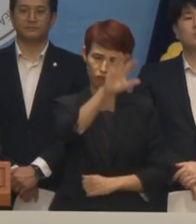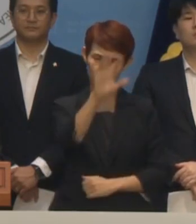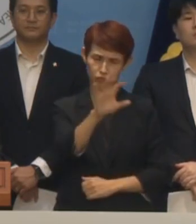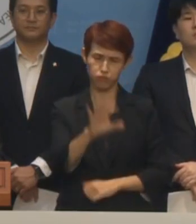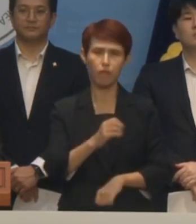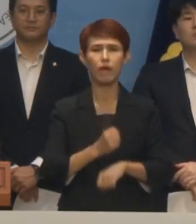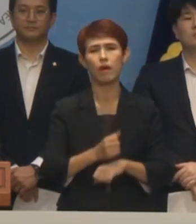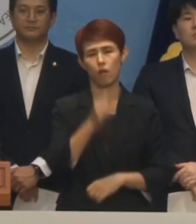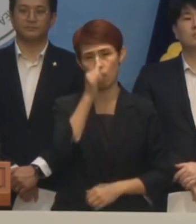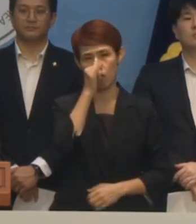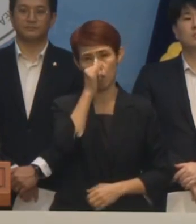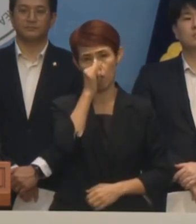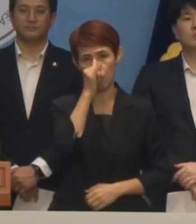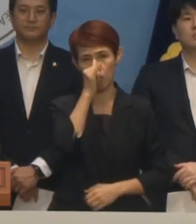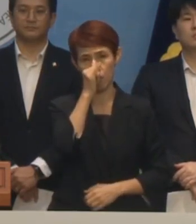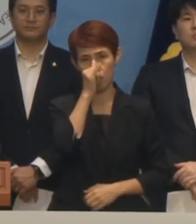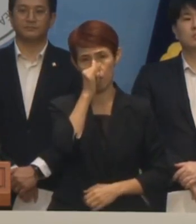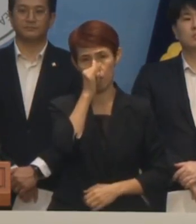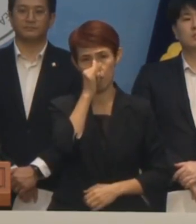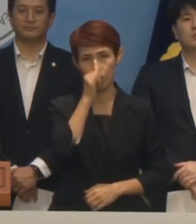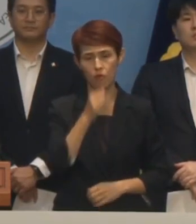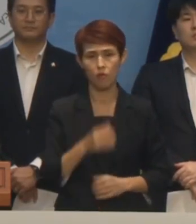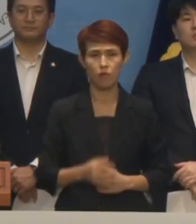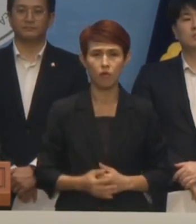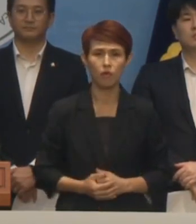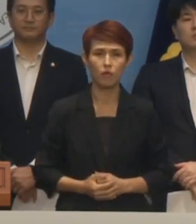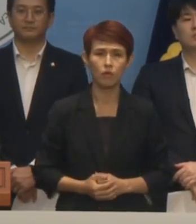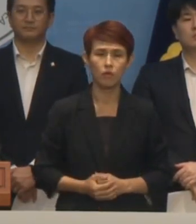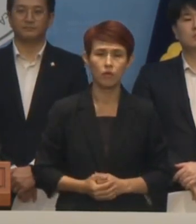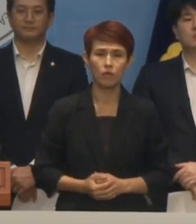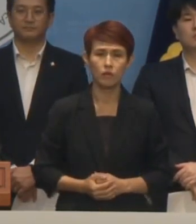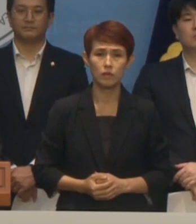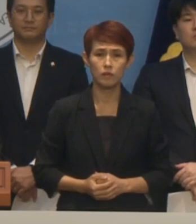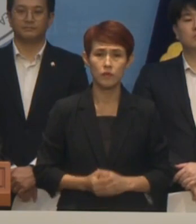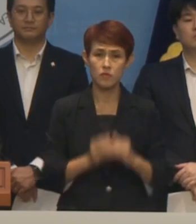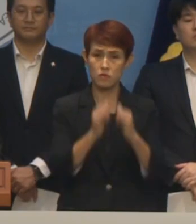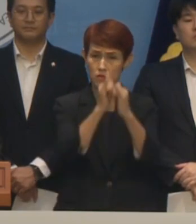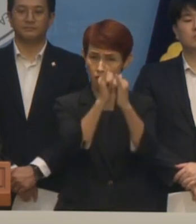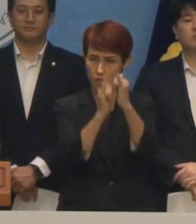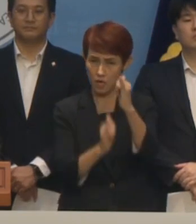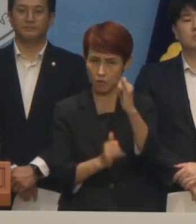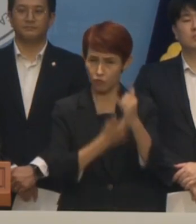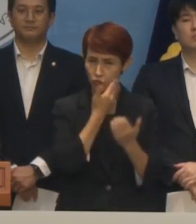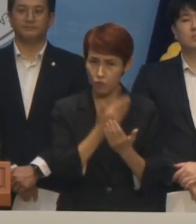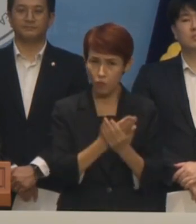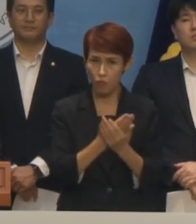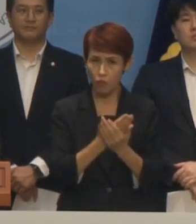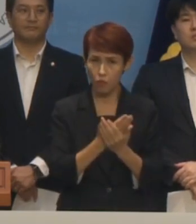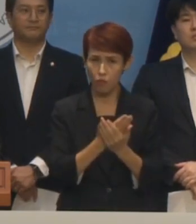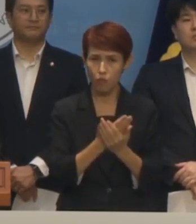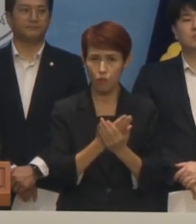했습니다. 역사는 반복된다라는 말도 있습니다. 이렇듯 역사의 중요성을 알 수